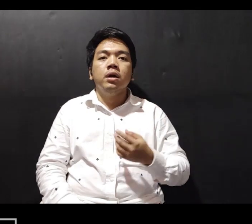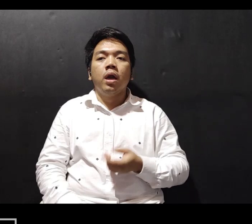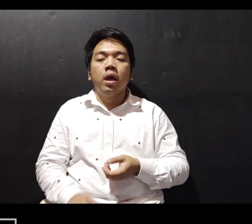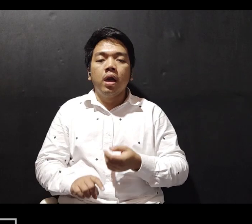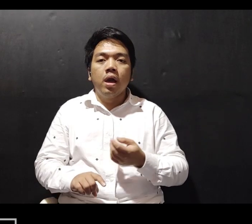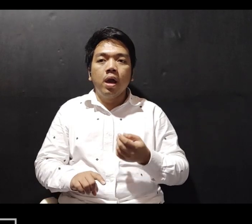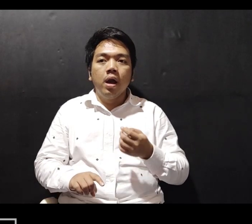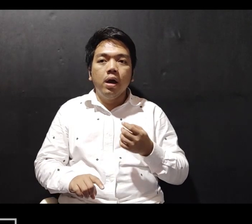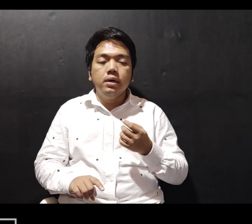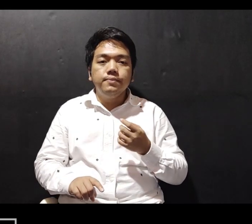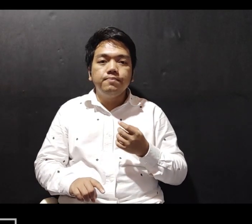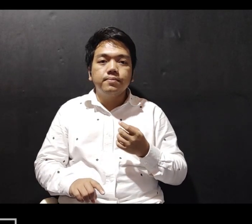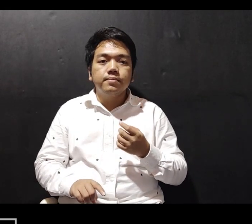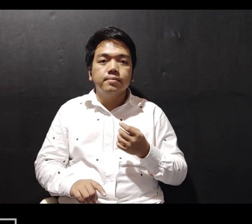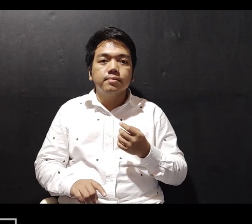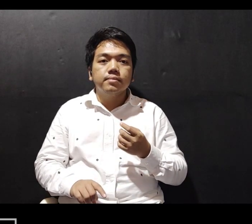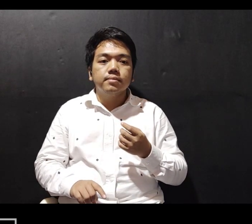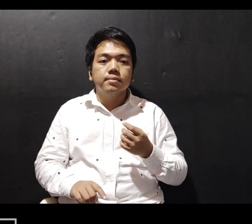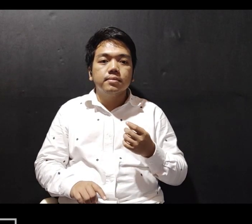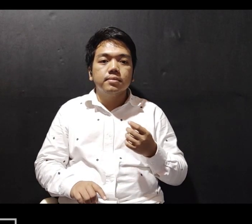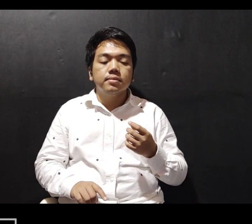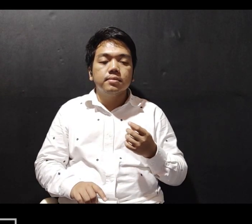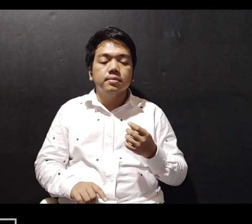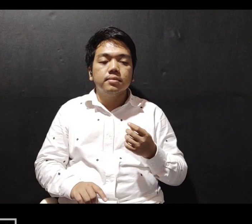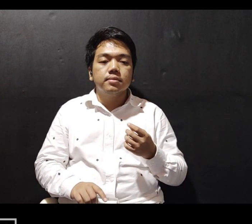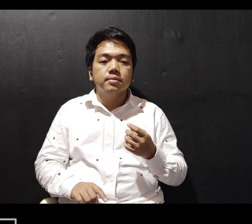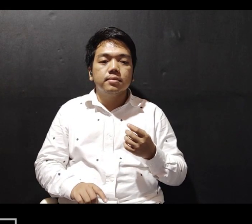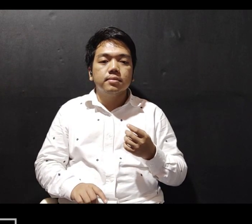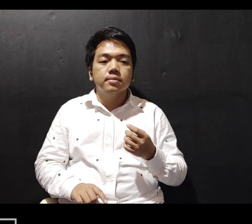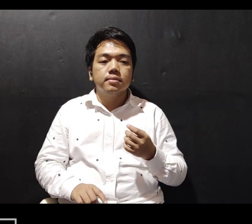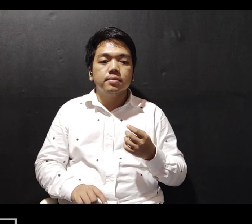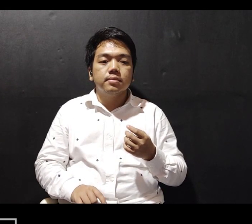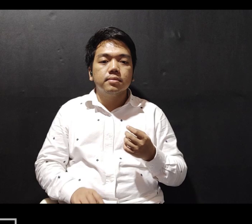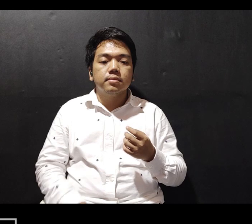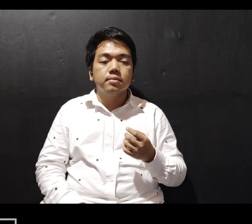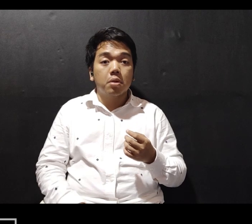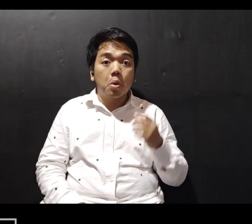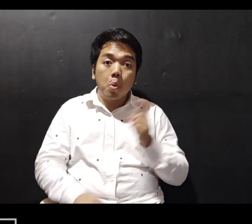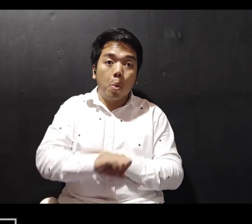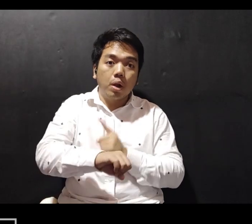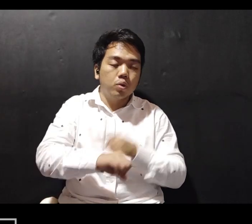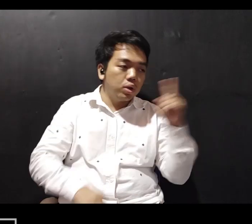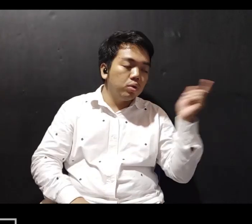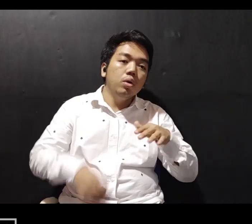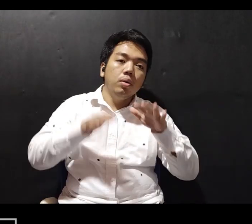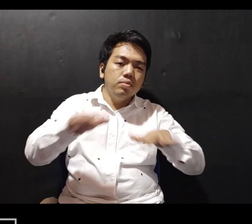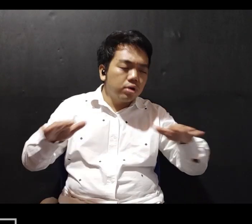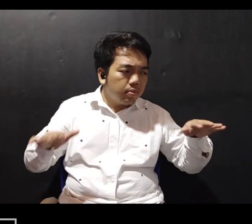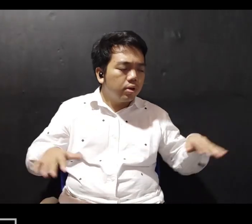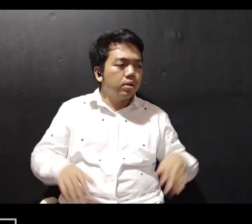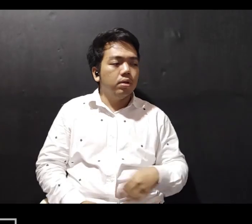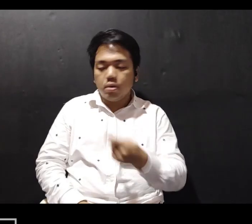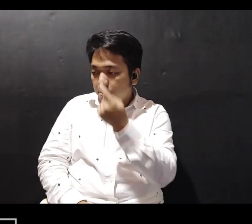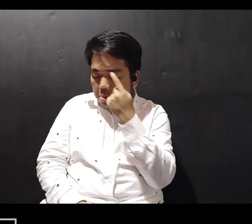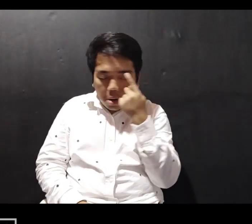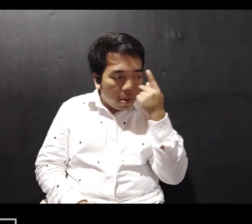naik ke surga. Dan pada saat itu para murid-murid Yesus dicurigai dan juga diawasi oleh pihak